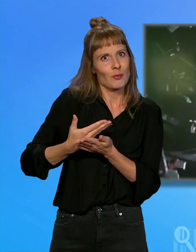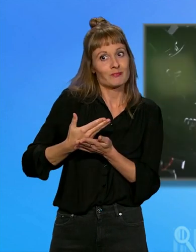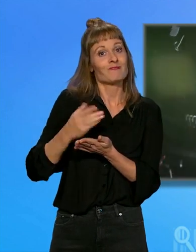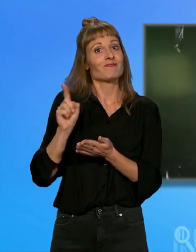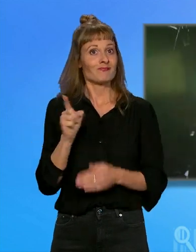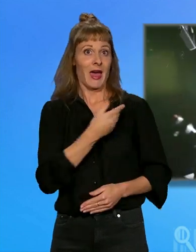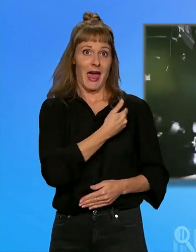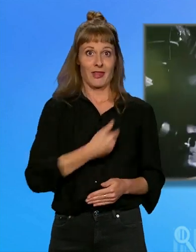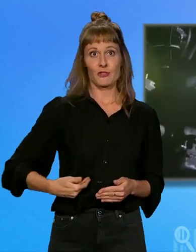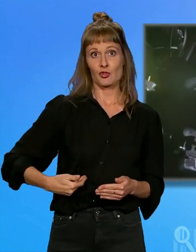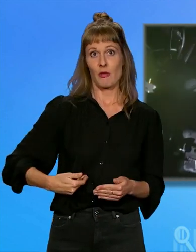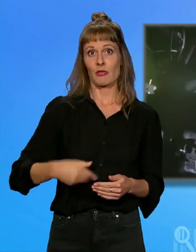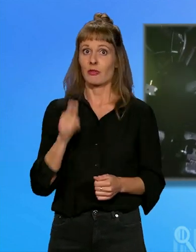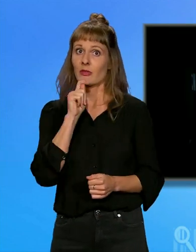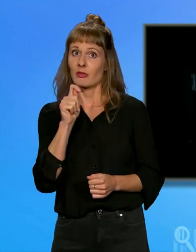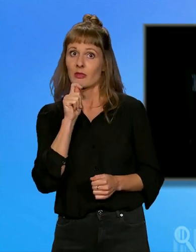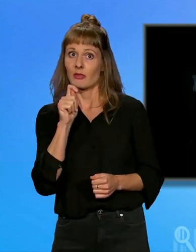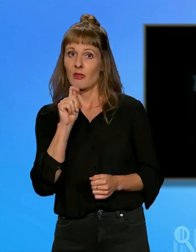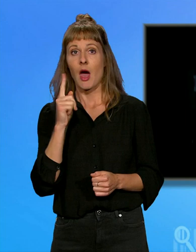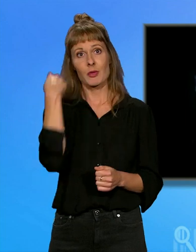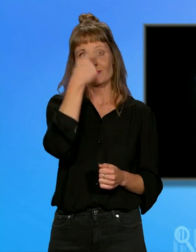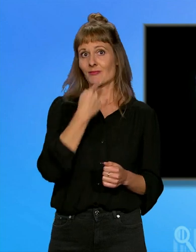zu. Anonym.